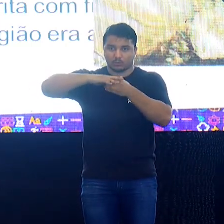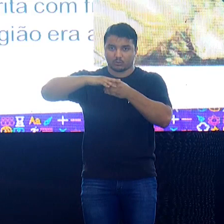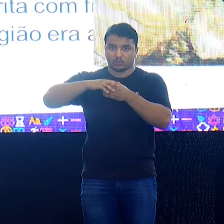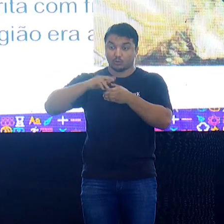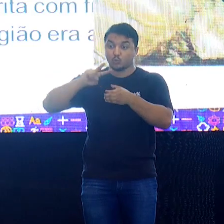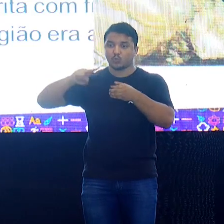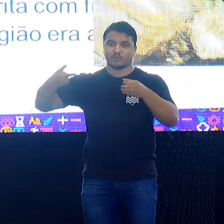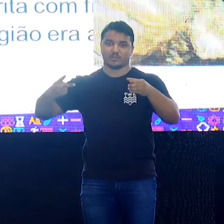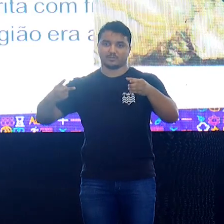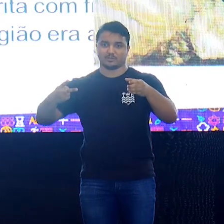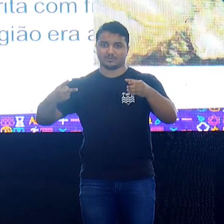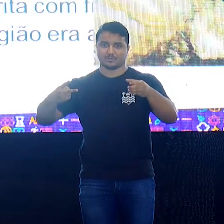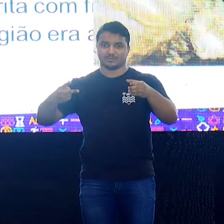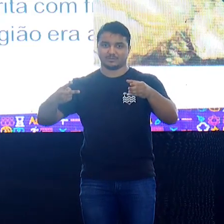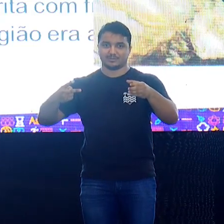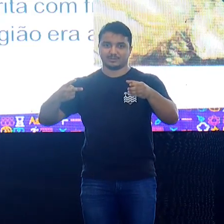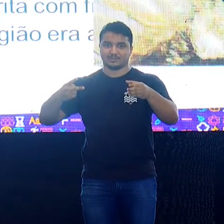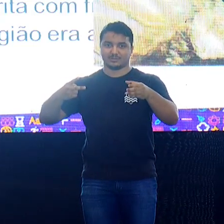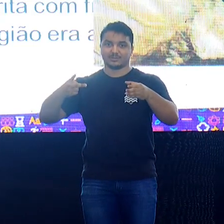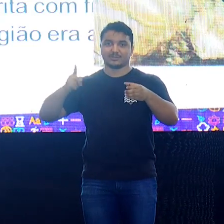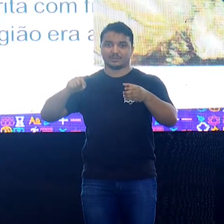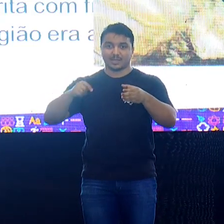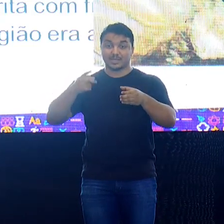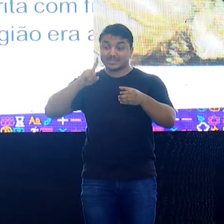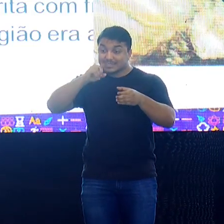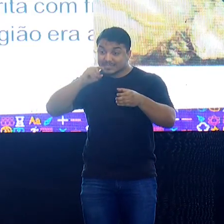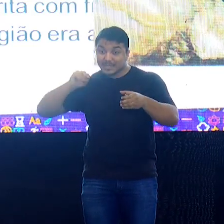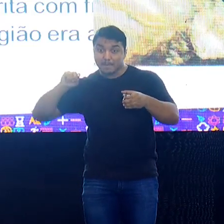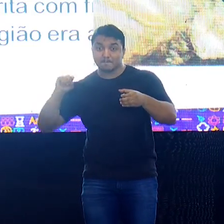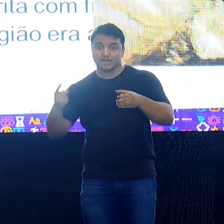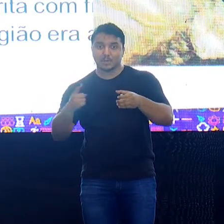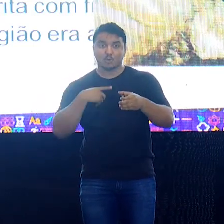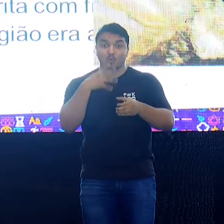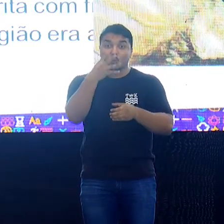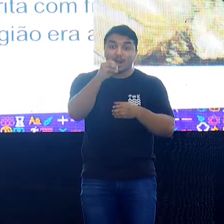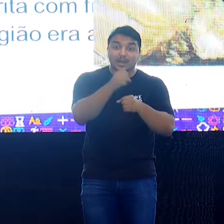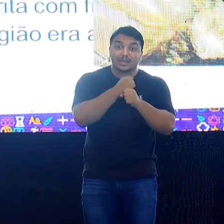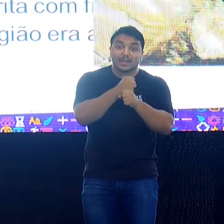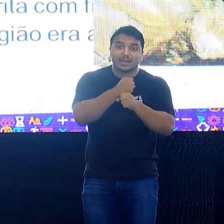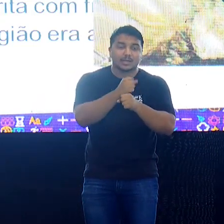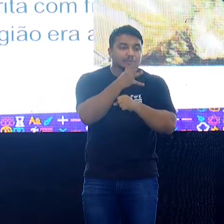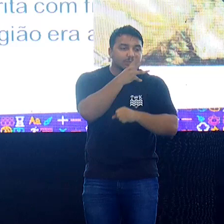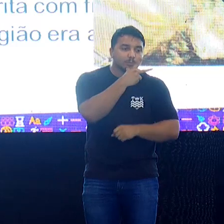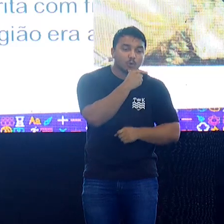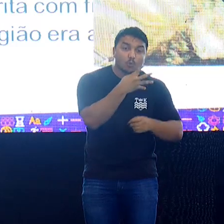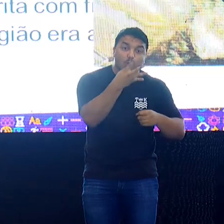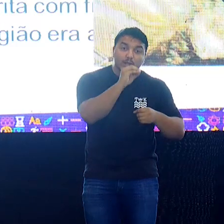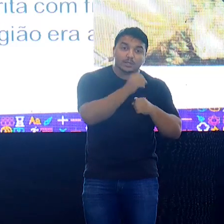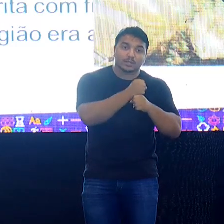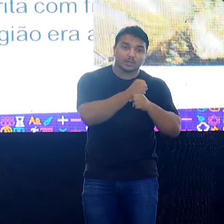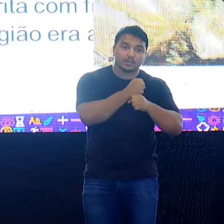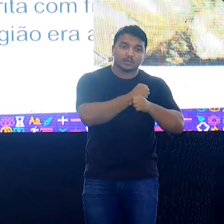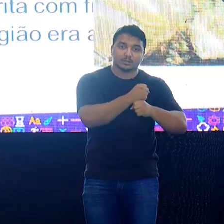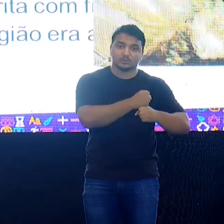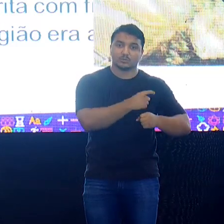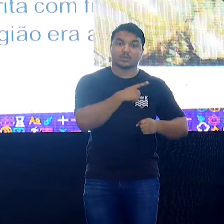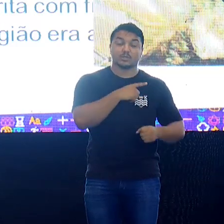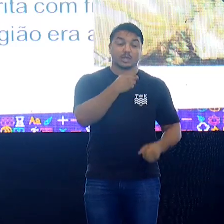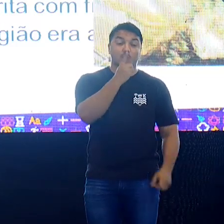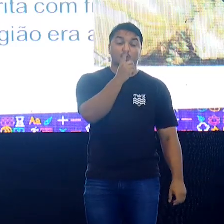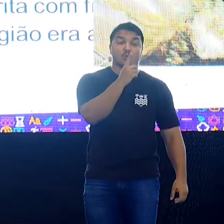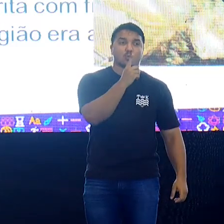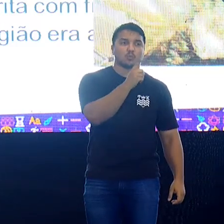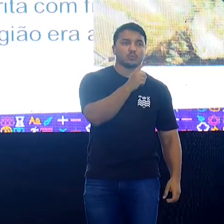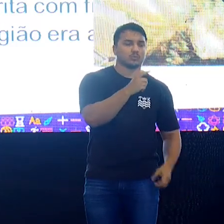Durante 40 anos, ela usou mais de 4 milhões de blocos